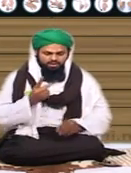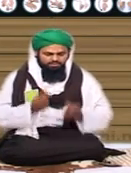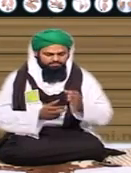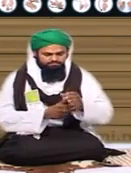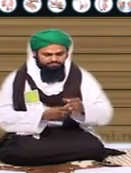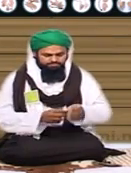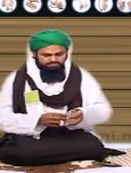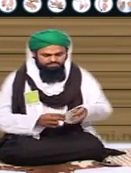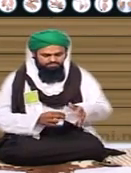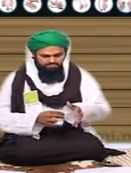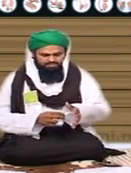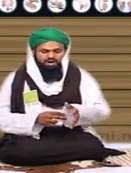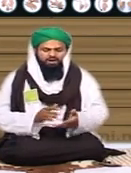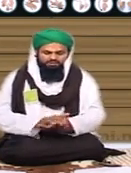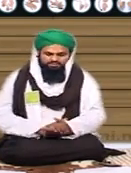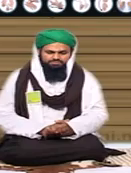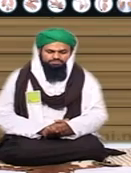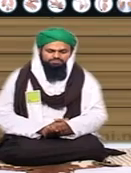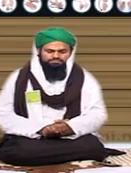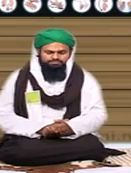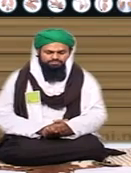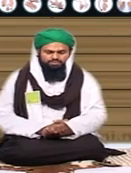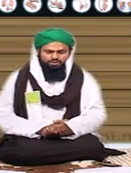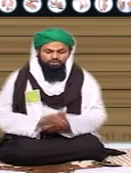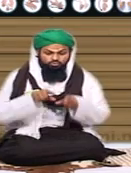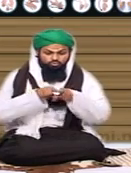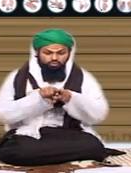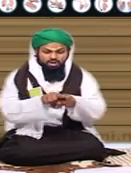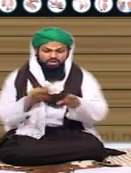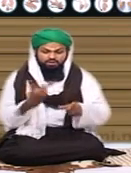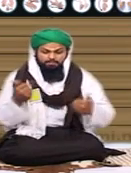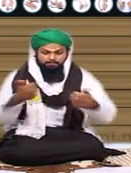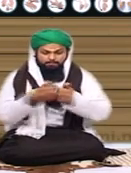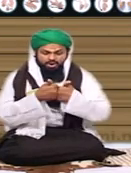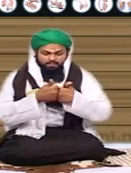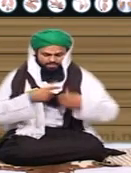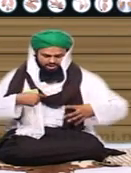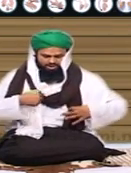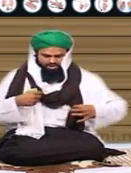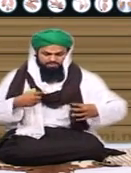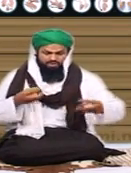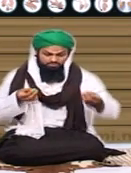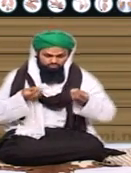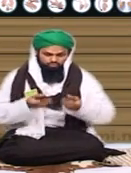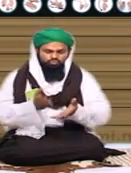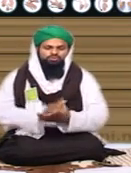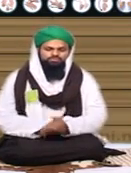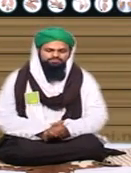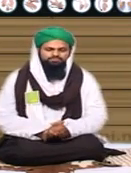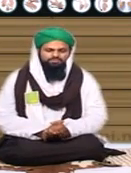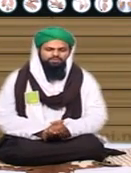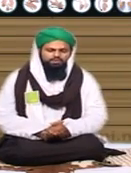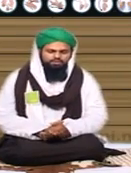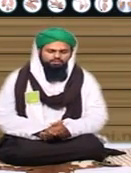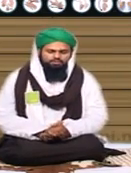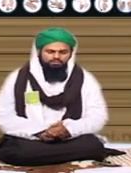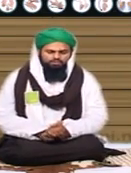چاک، ایک بالش آستین، ایسا سنت کے مطابق ہم لباس کیوں نہ پہنیں جو اللہ کے غضب میں